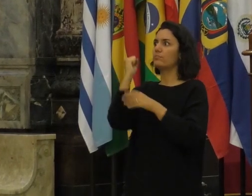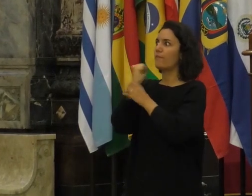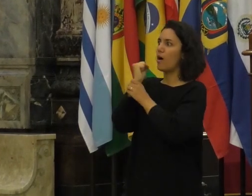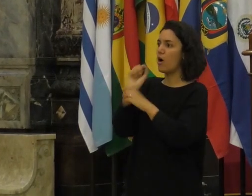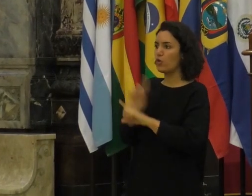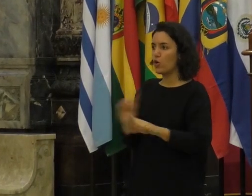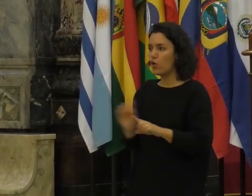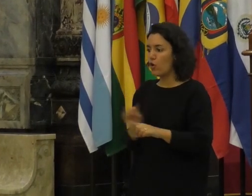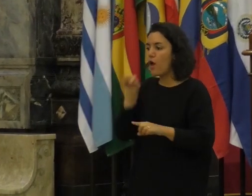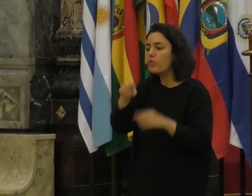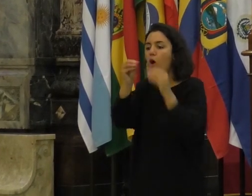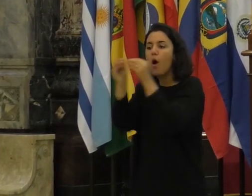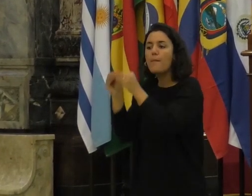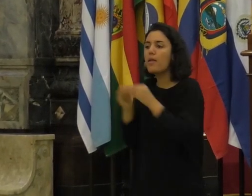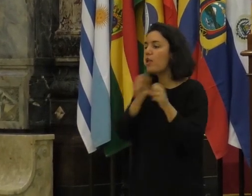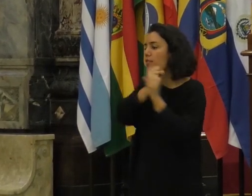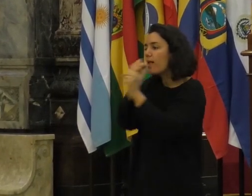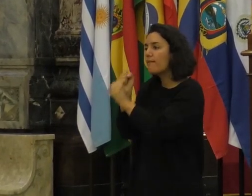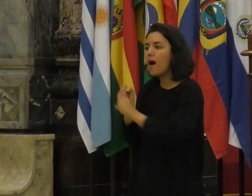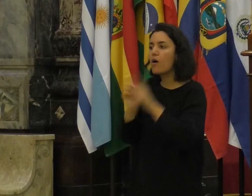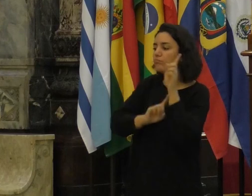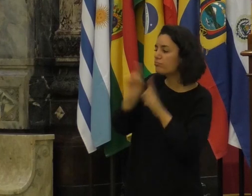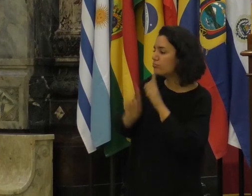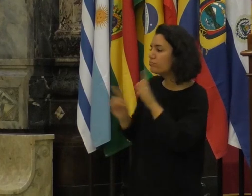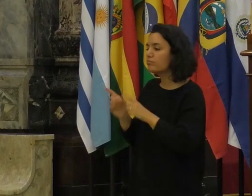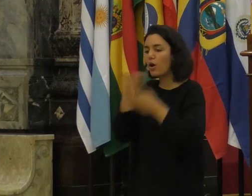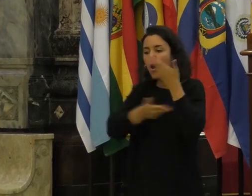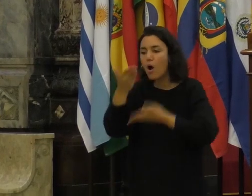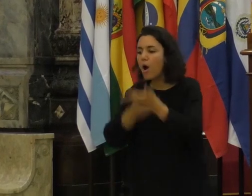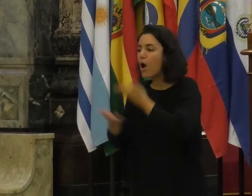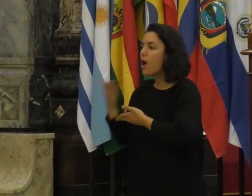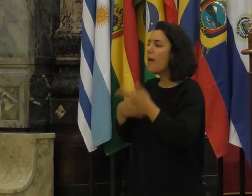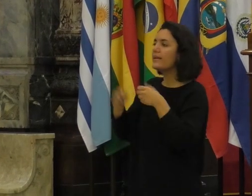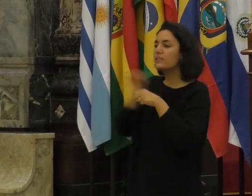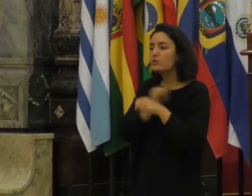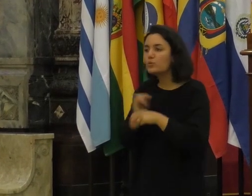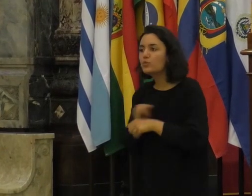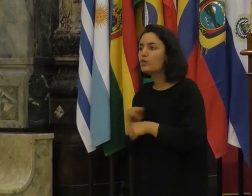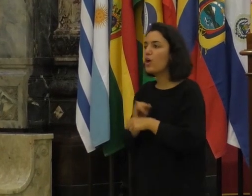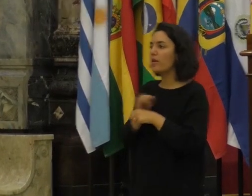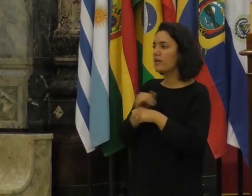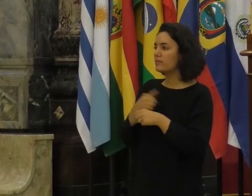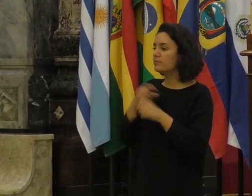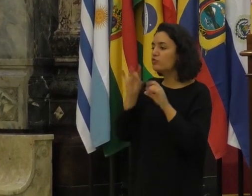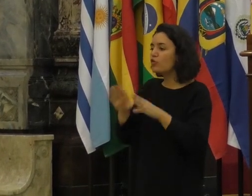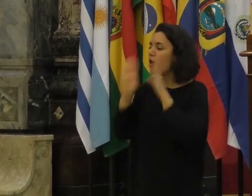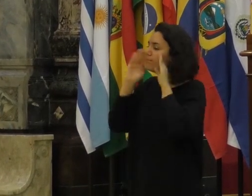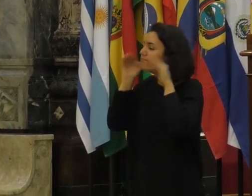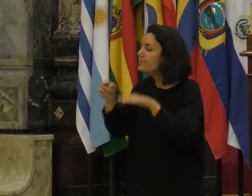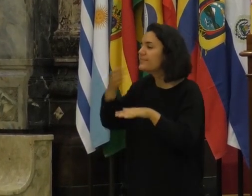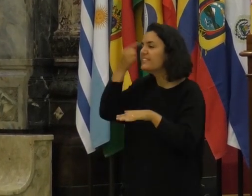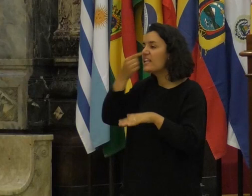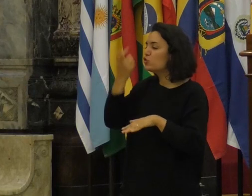activa cooperación entre individuos, agencias e instituciones, que se orienta al interés social,